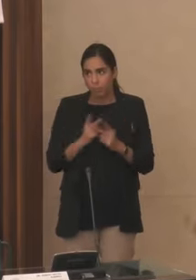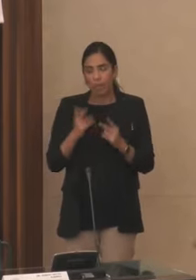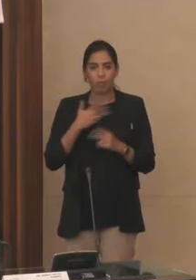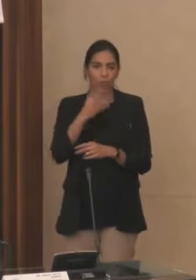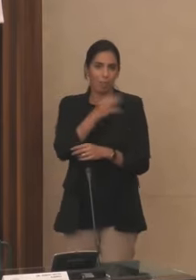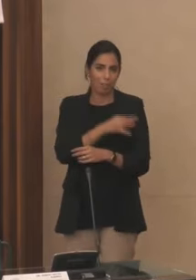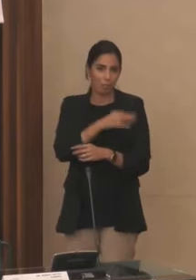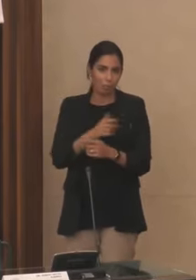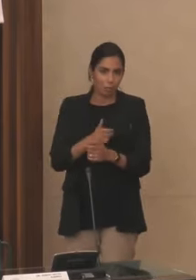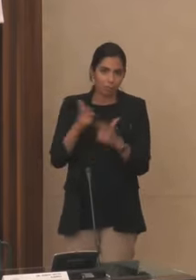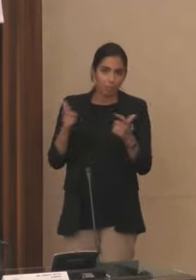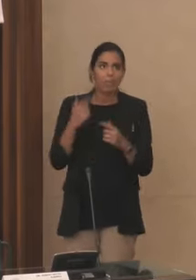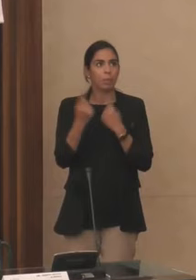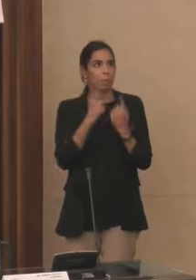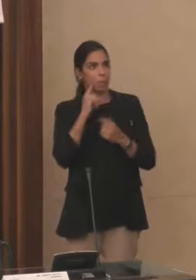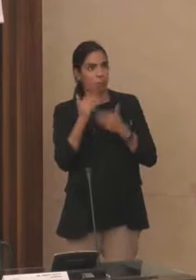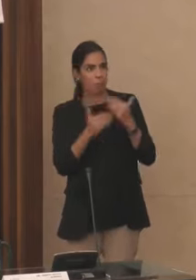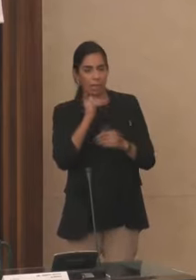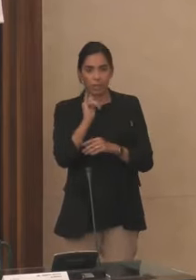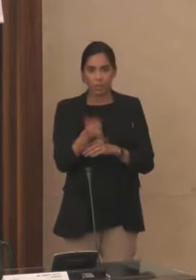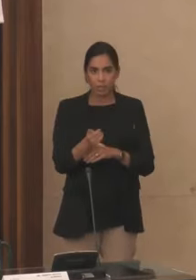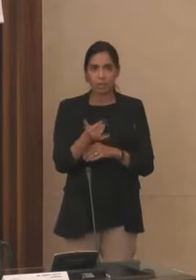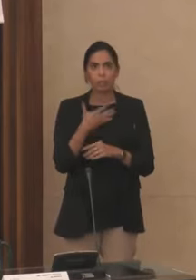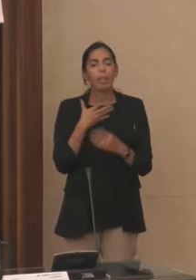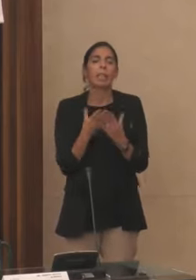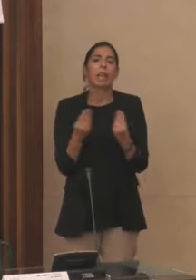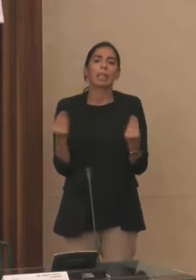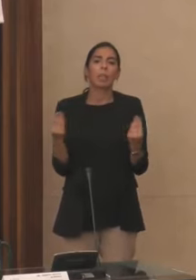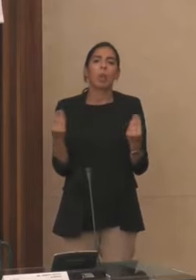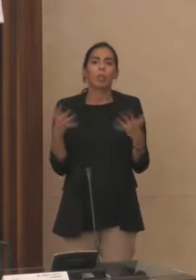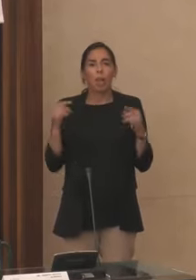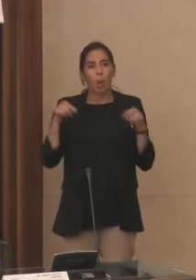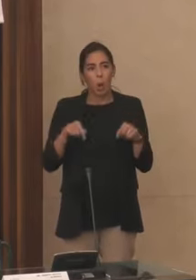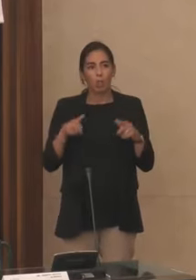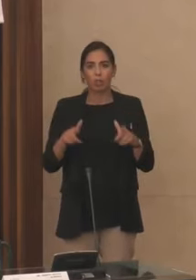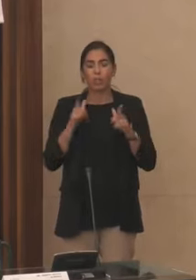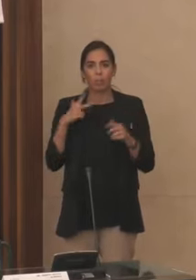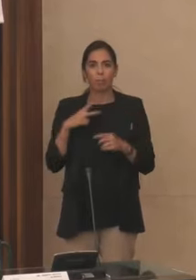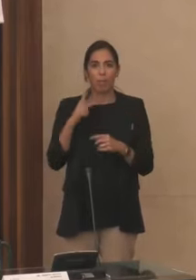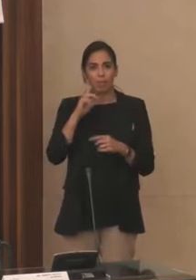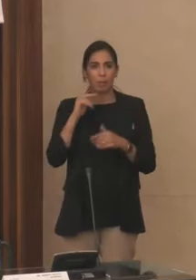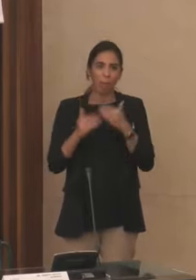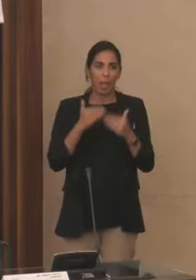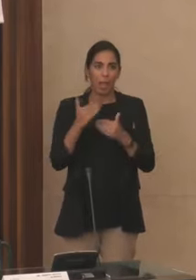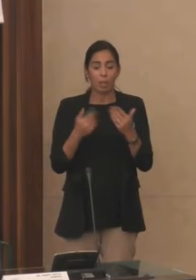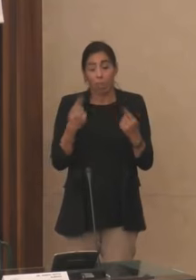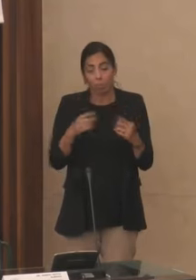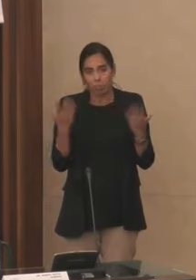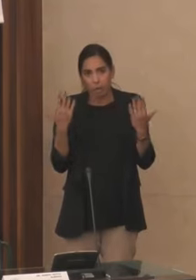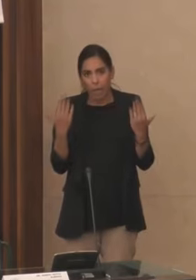situazione è migliorata, ci sono tante cose che oggi fanno ben sperare ed è il nostro